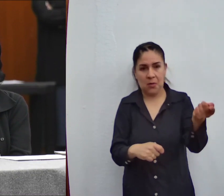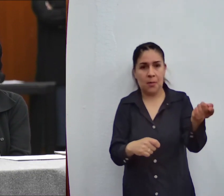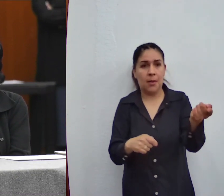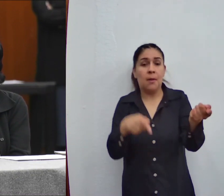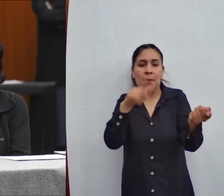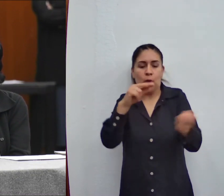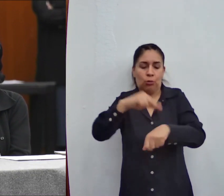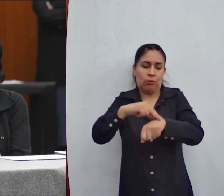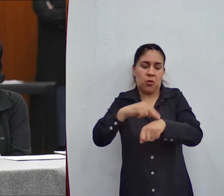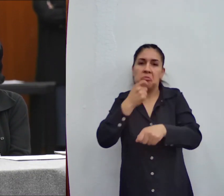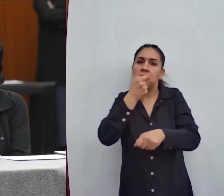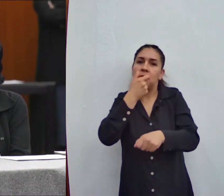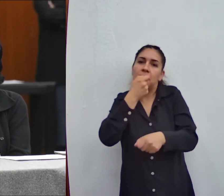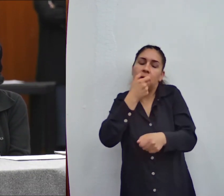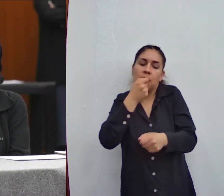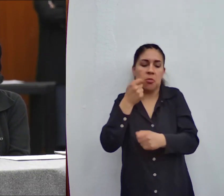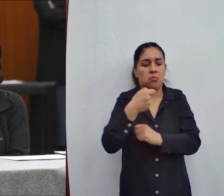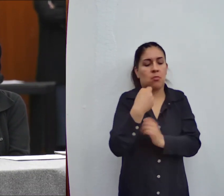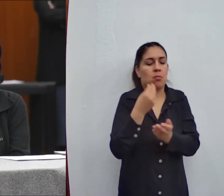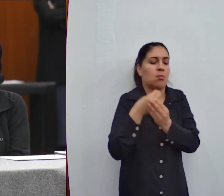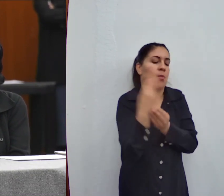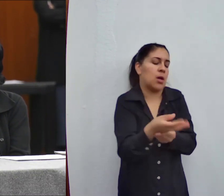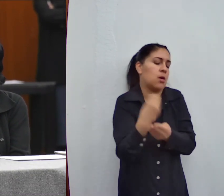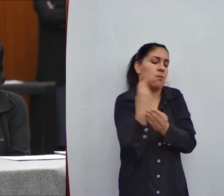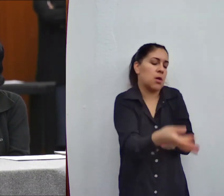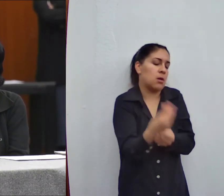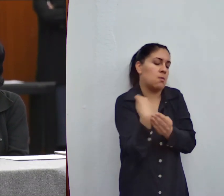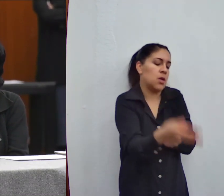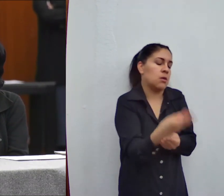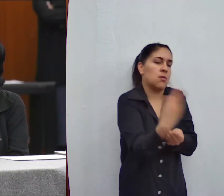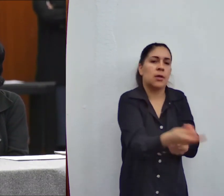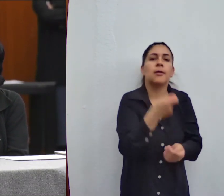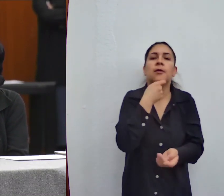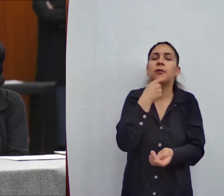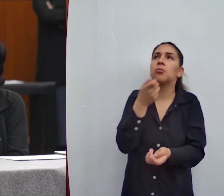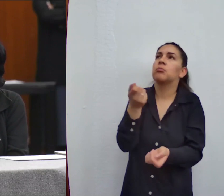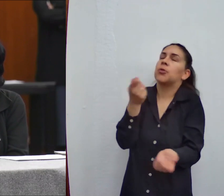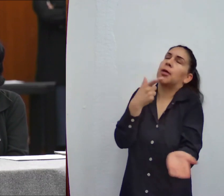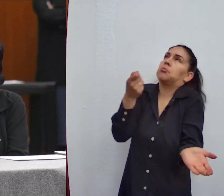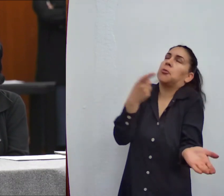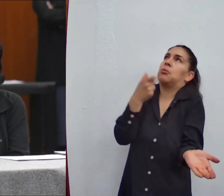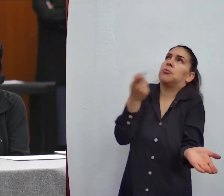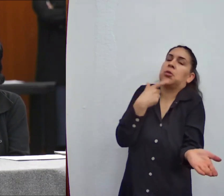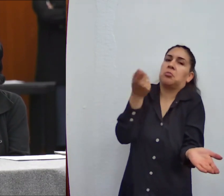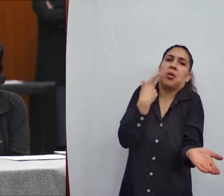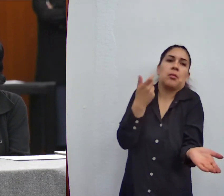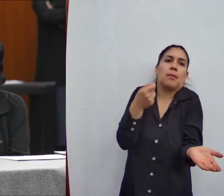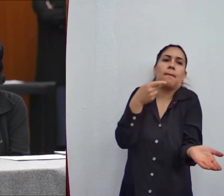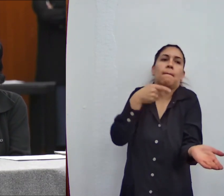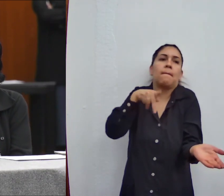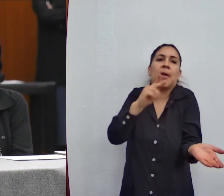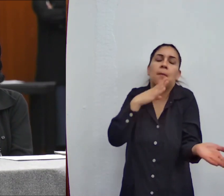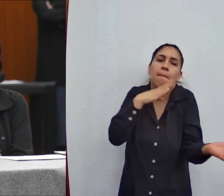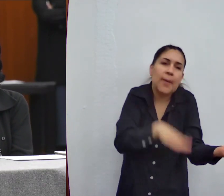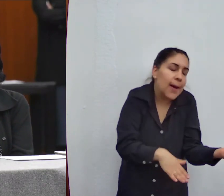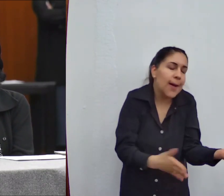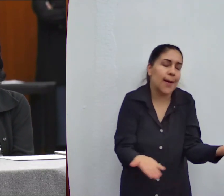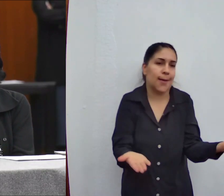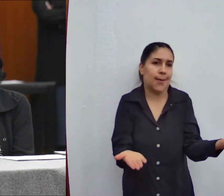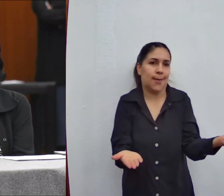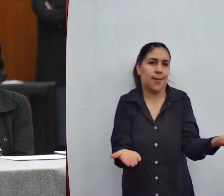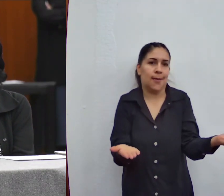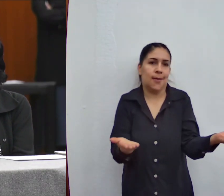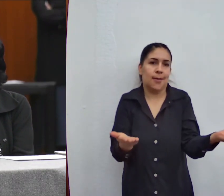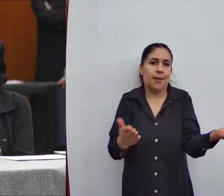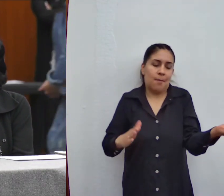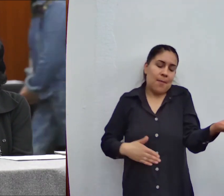haber tomado y que fue por cuestiones médicas y por médicos que no lo supieron diagnosticar. Yo acudí al